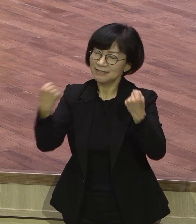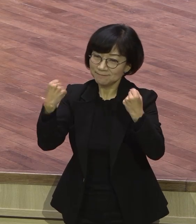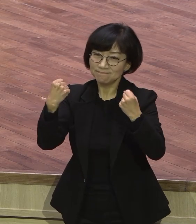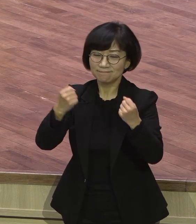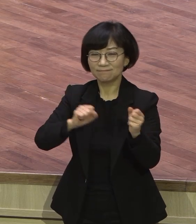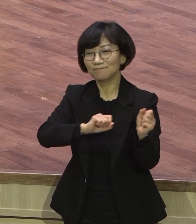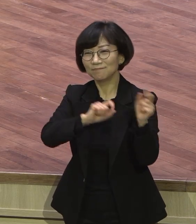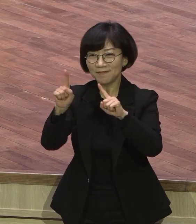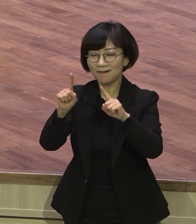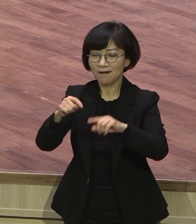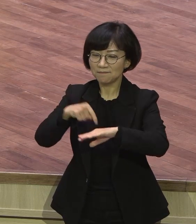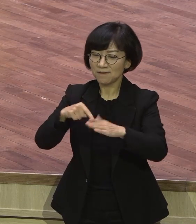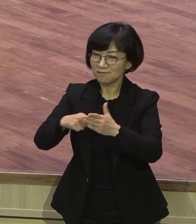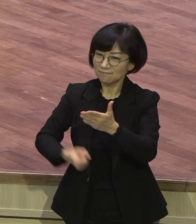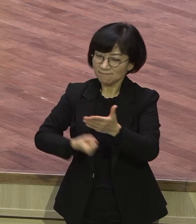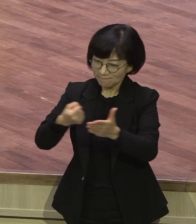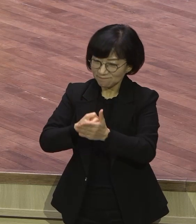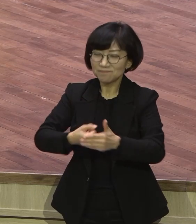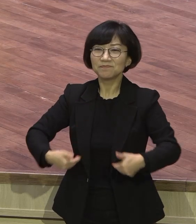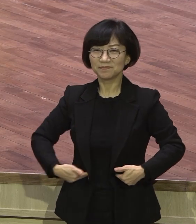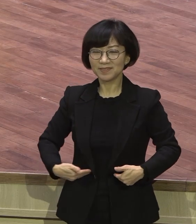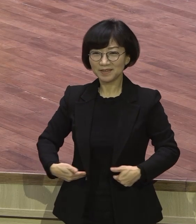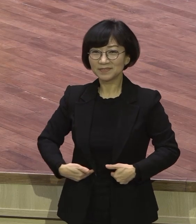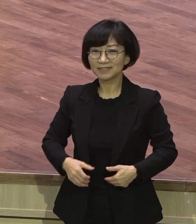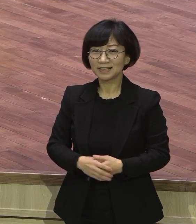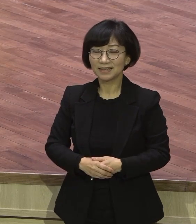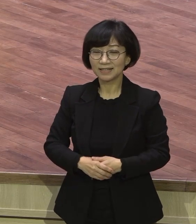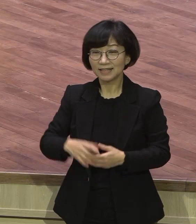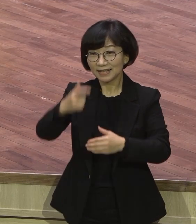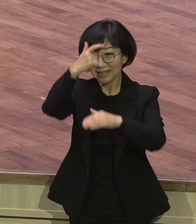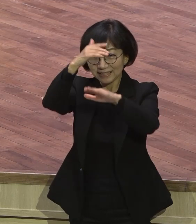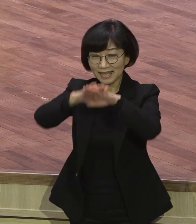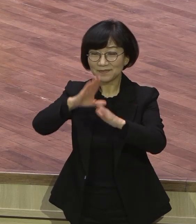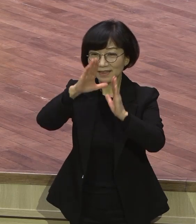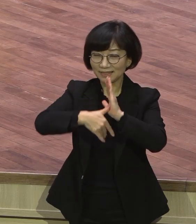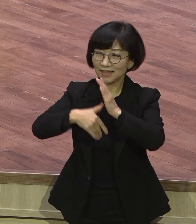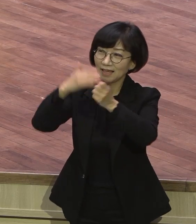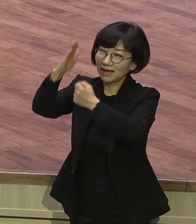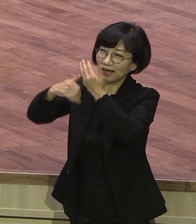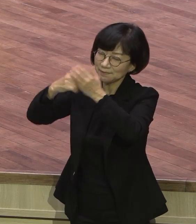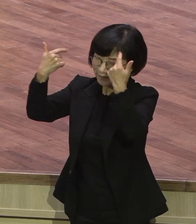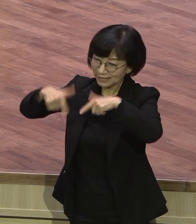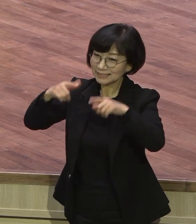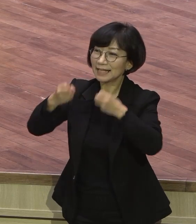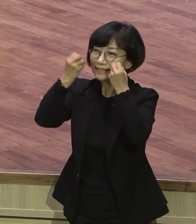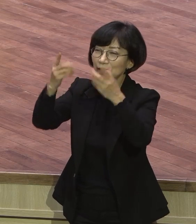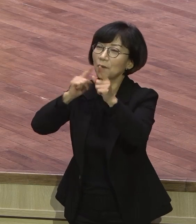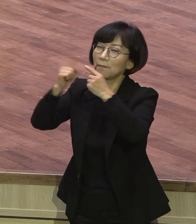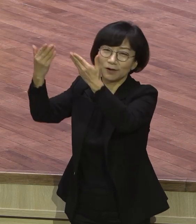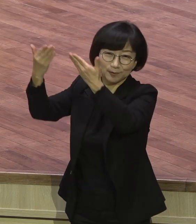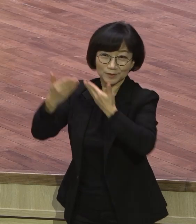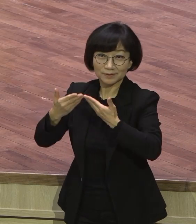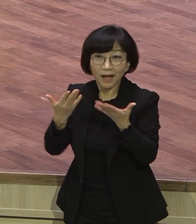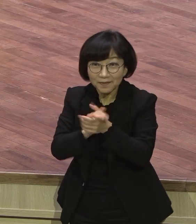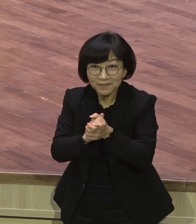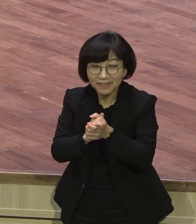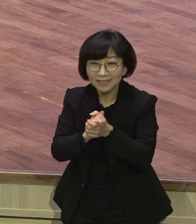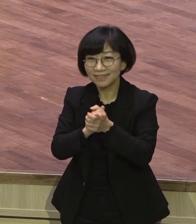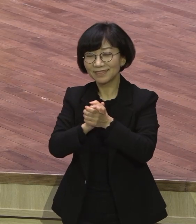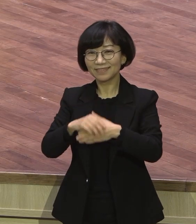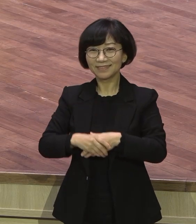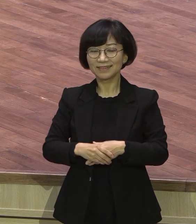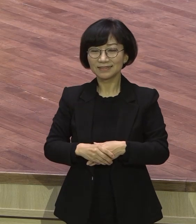결단하는 것입니다 매일 예배 드릴 때마다 하나님이 새로운 말씀 주시기 때문에 아멘 우리 영계 모든 성도들